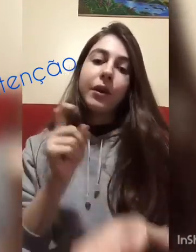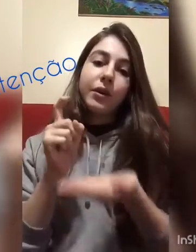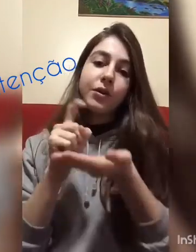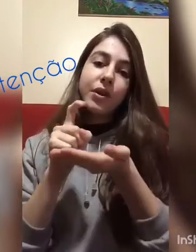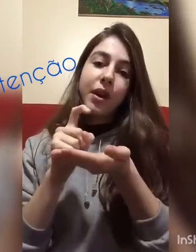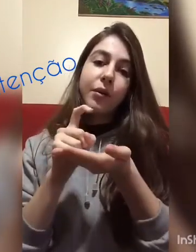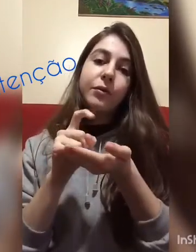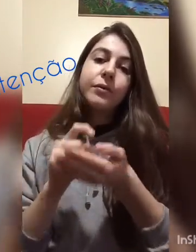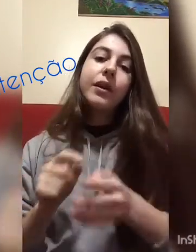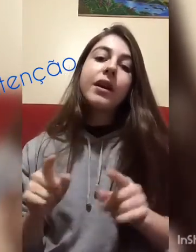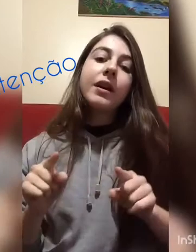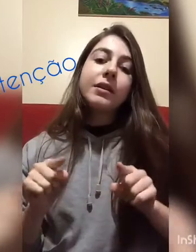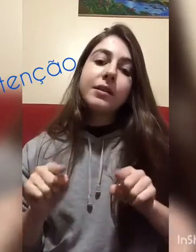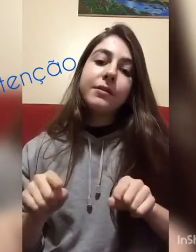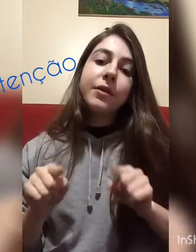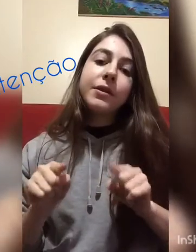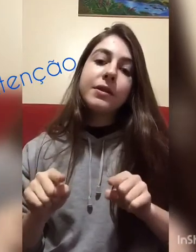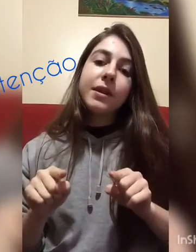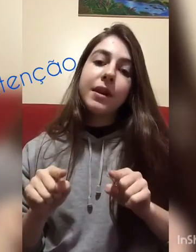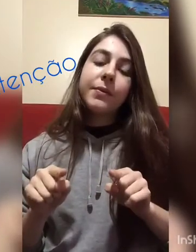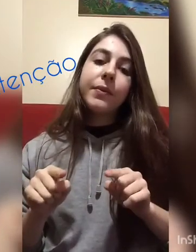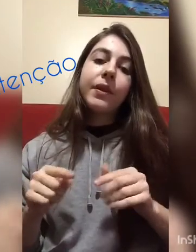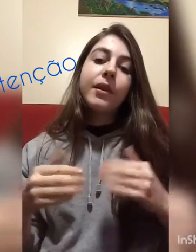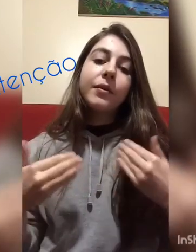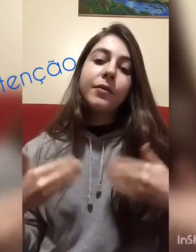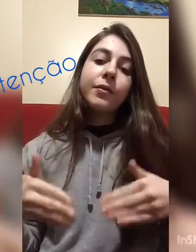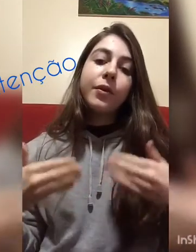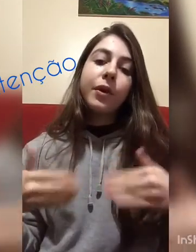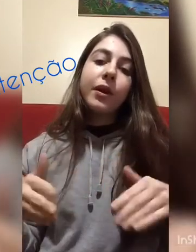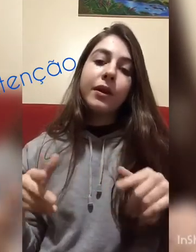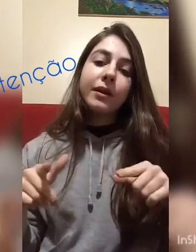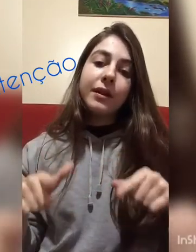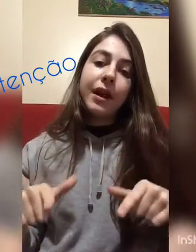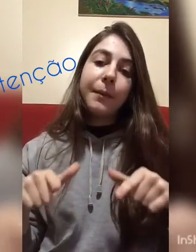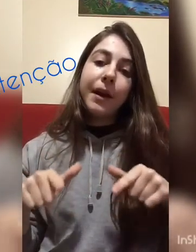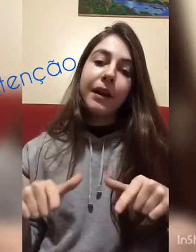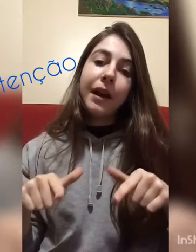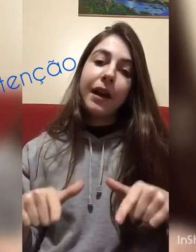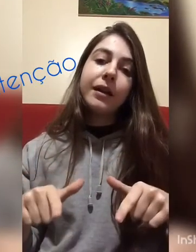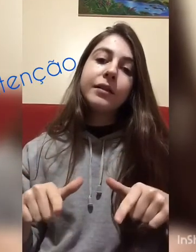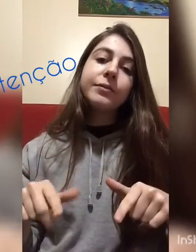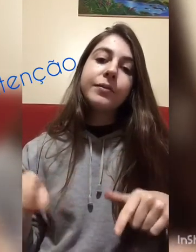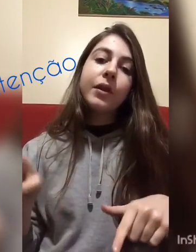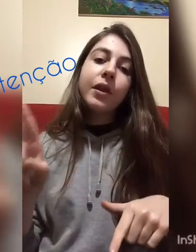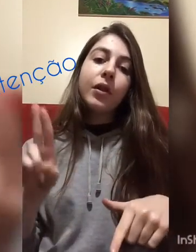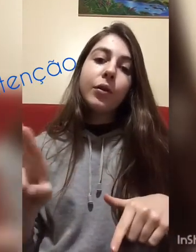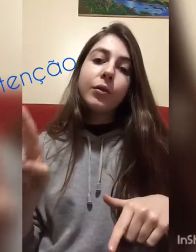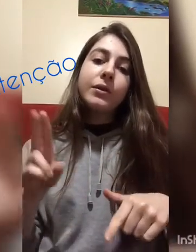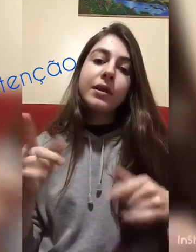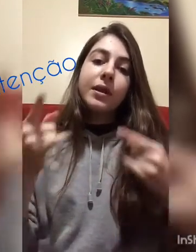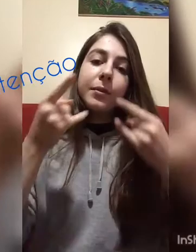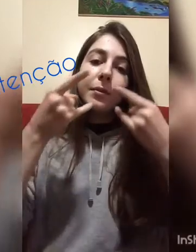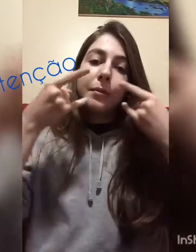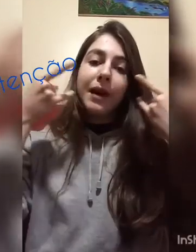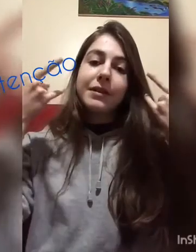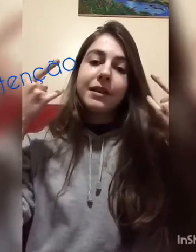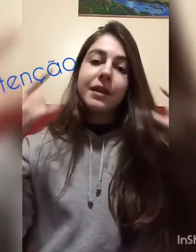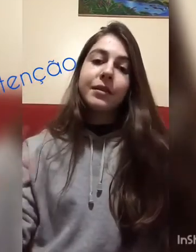em gel. Se você for trabalhar, use máscara.